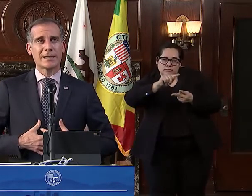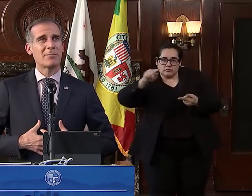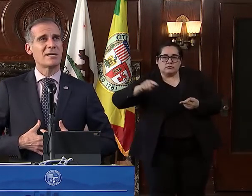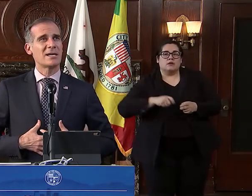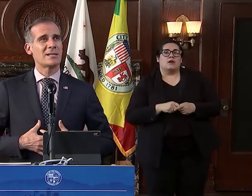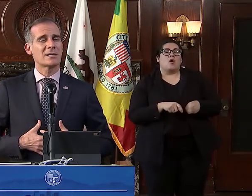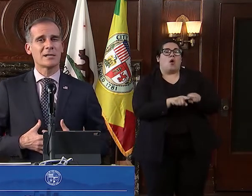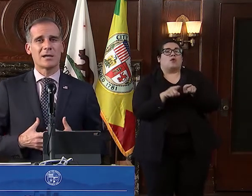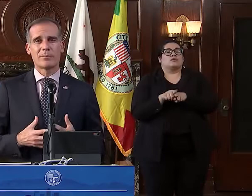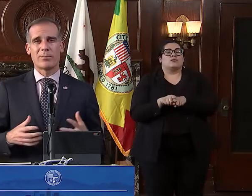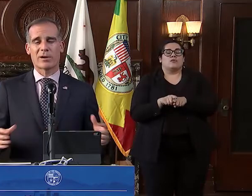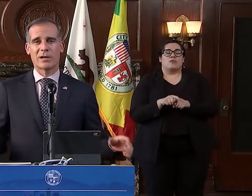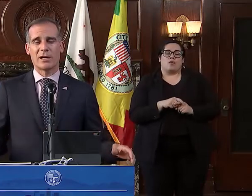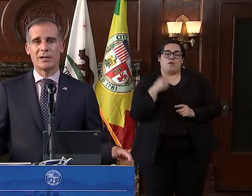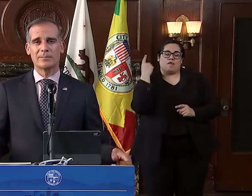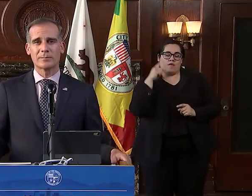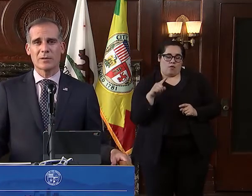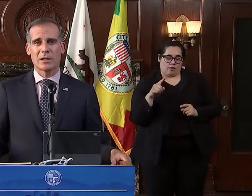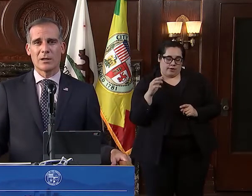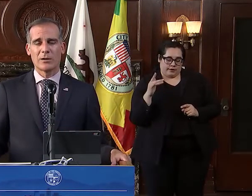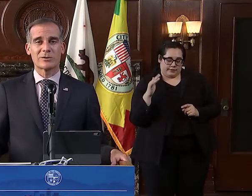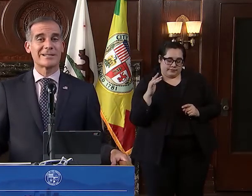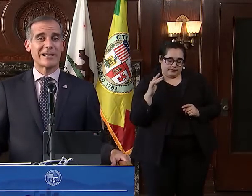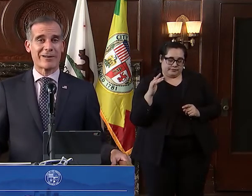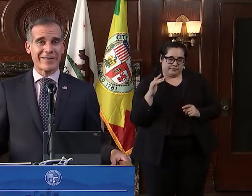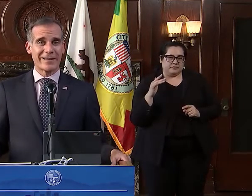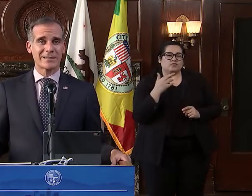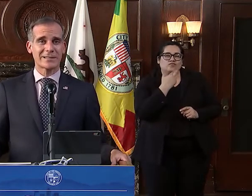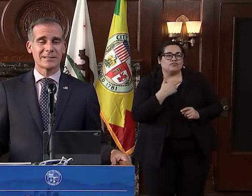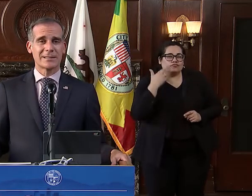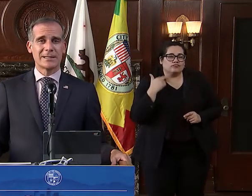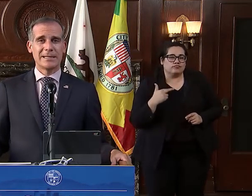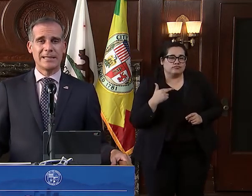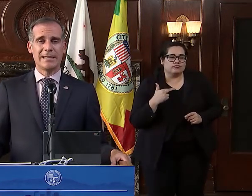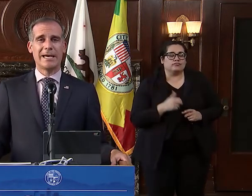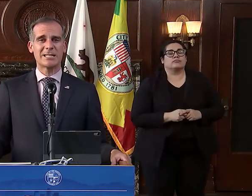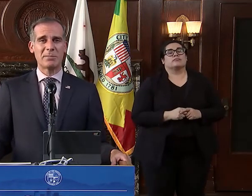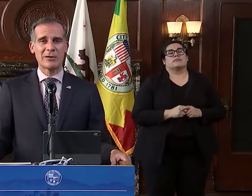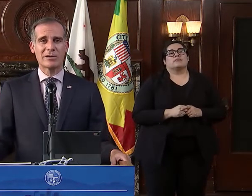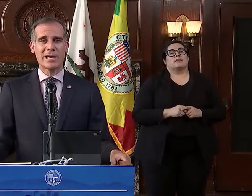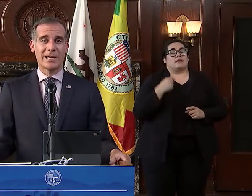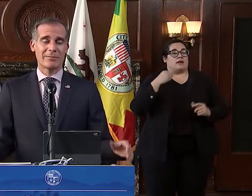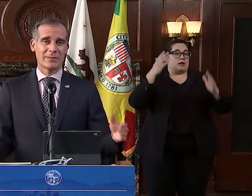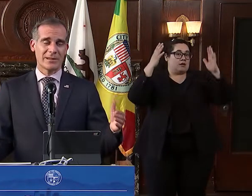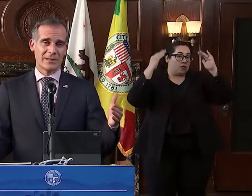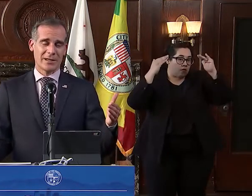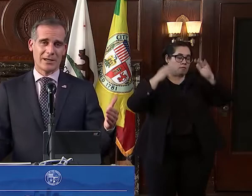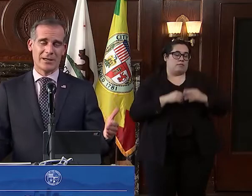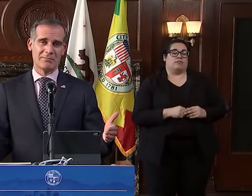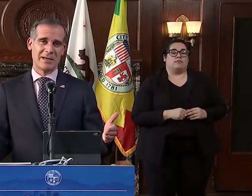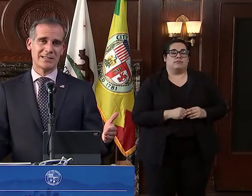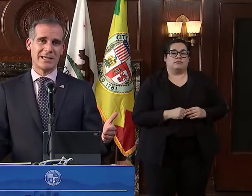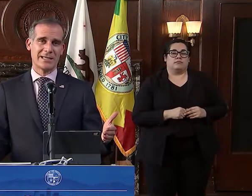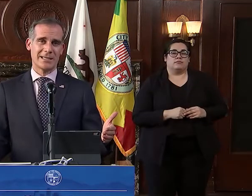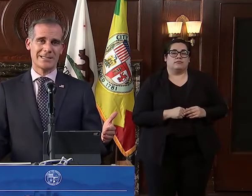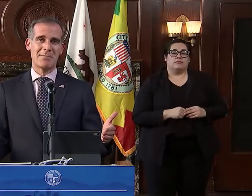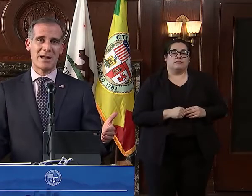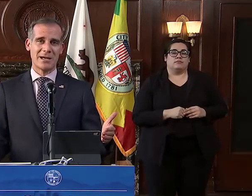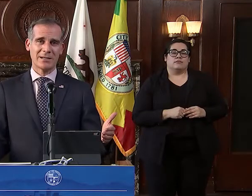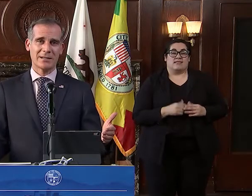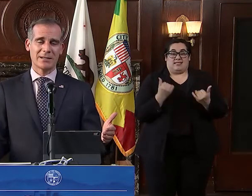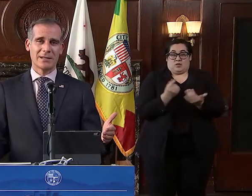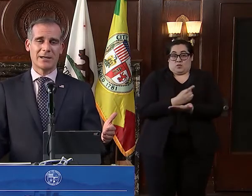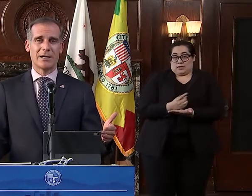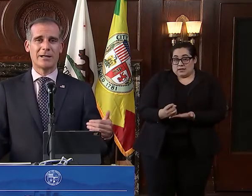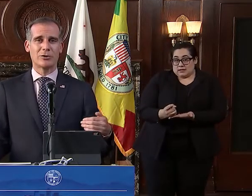y también por los restaurantes. Y espero que esta